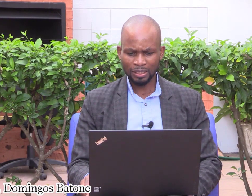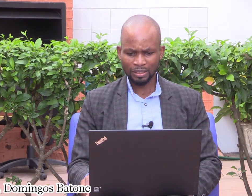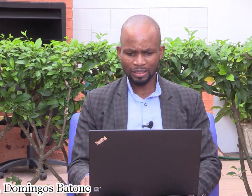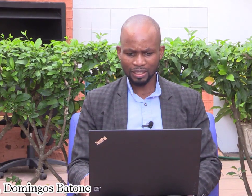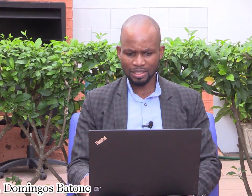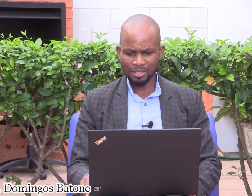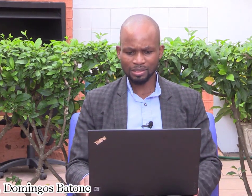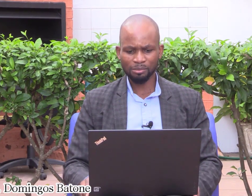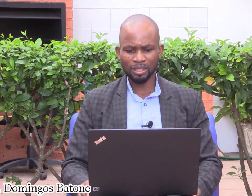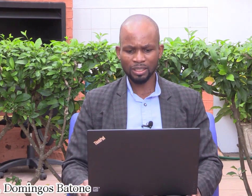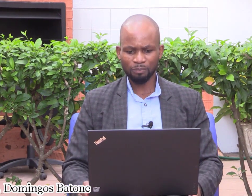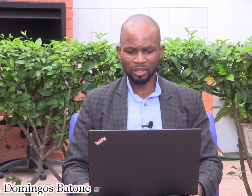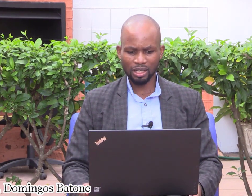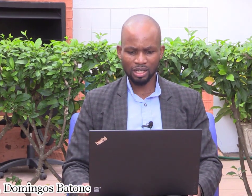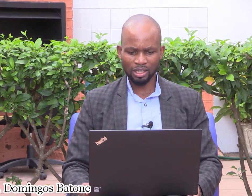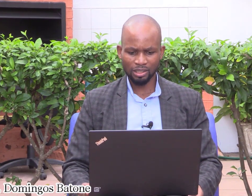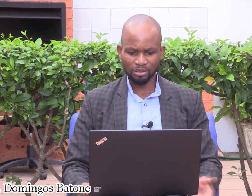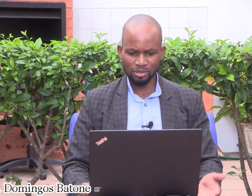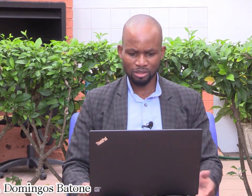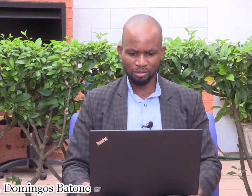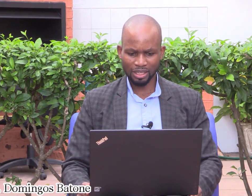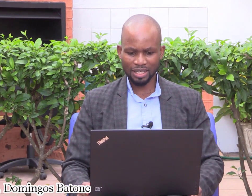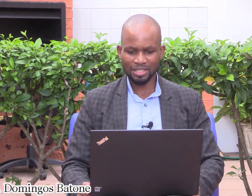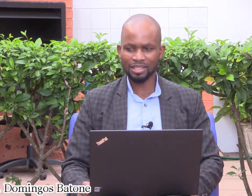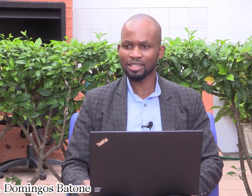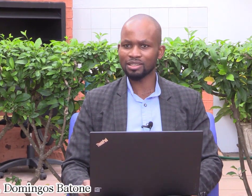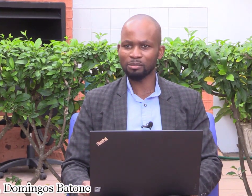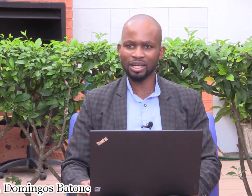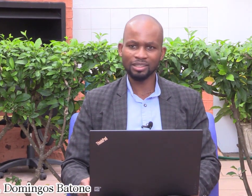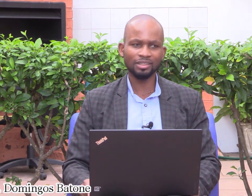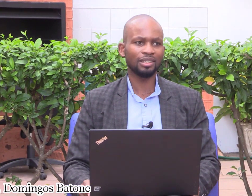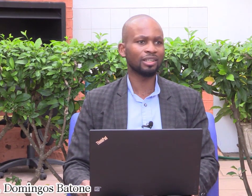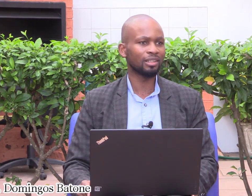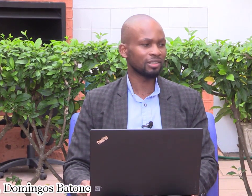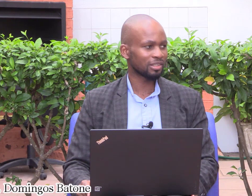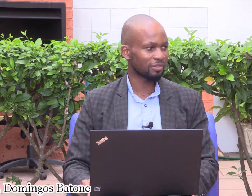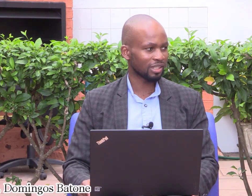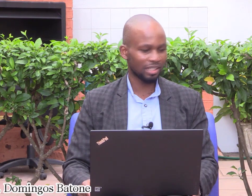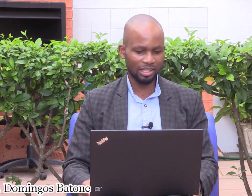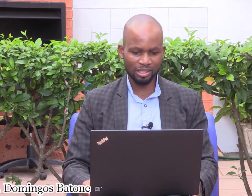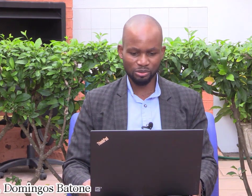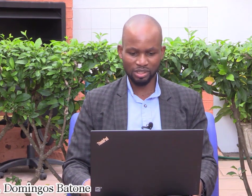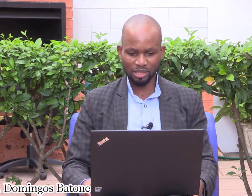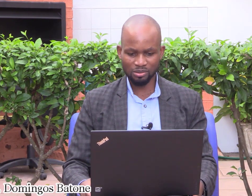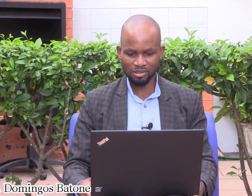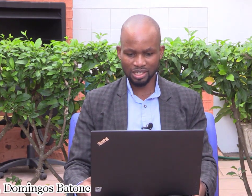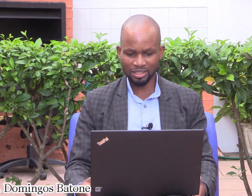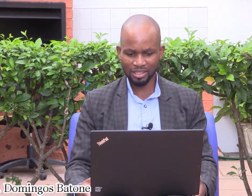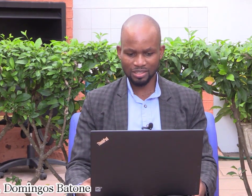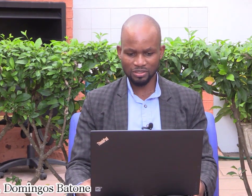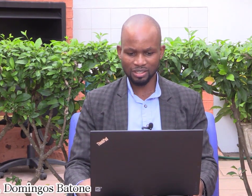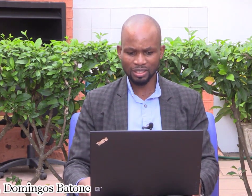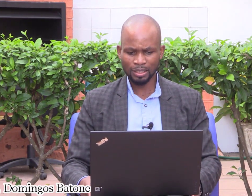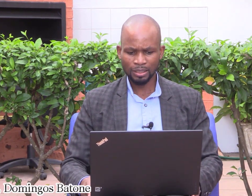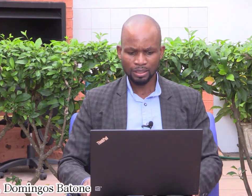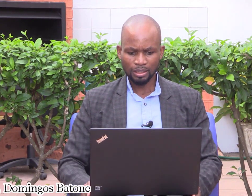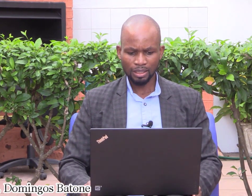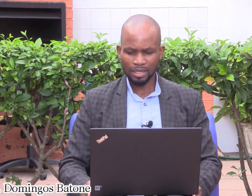E agradecer também a nossa colega Ercília Jambane, que esteve aqui a ajudar-nos a interagir.